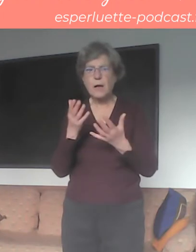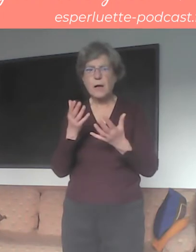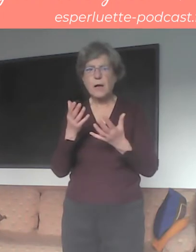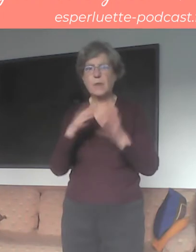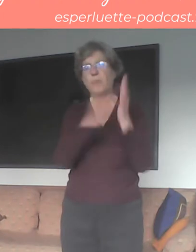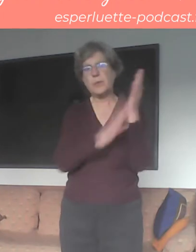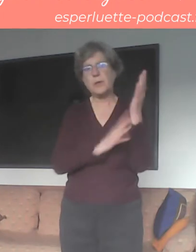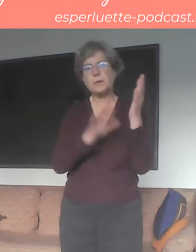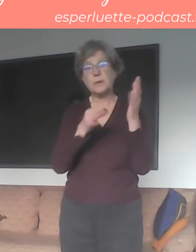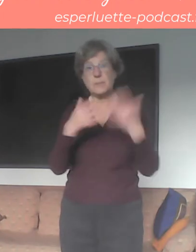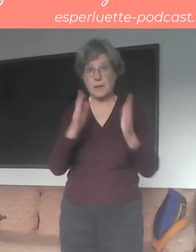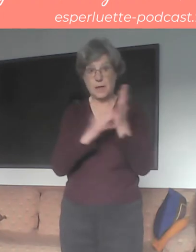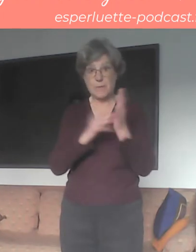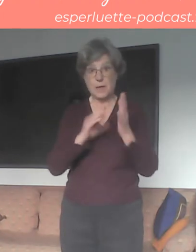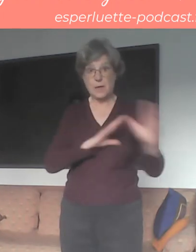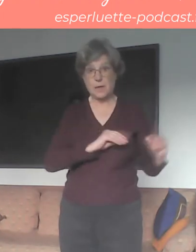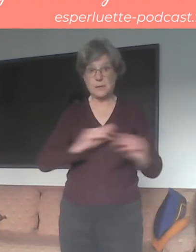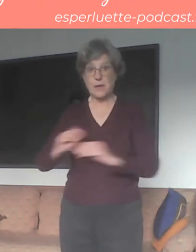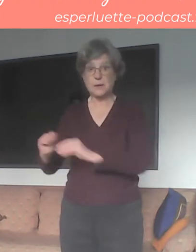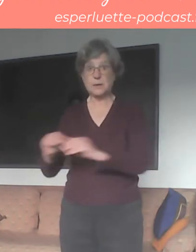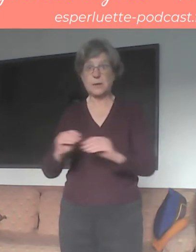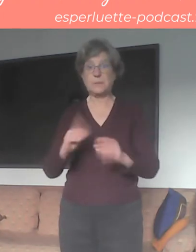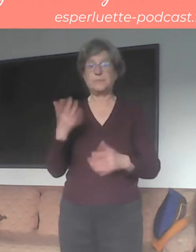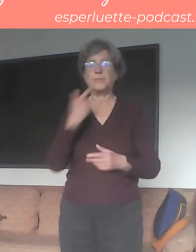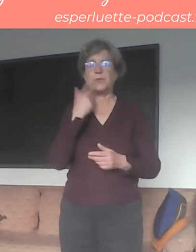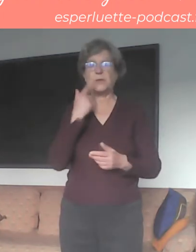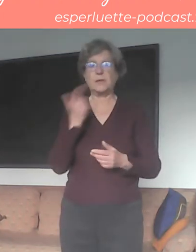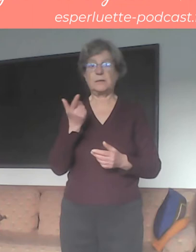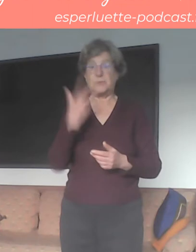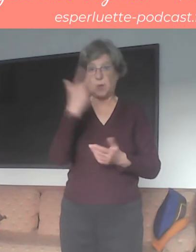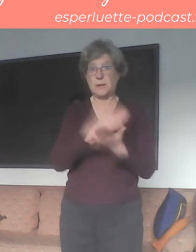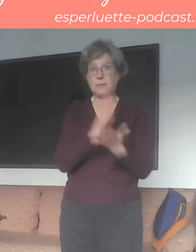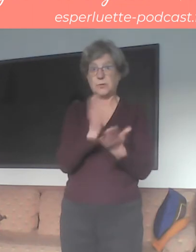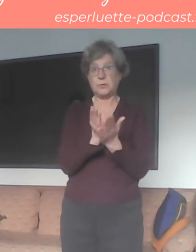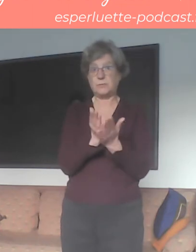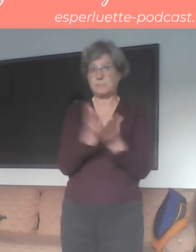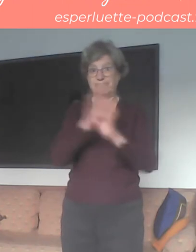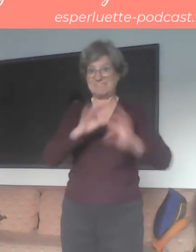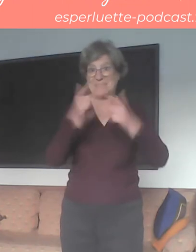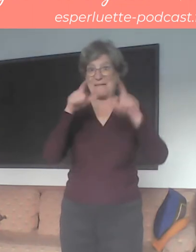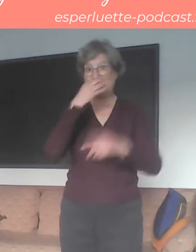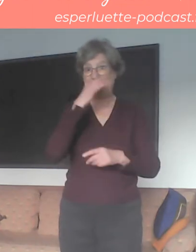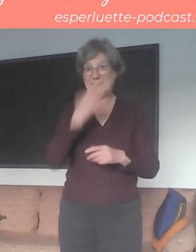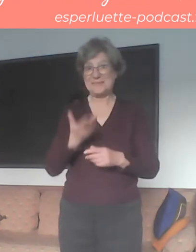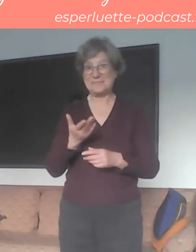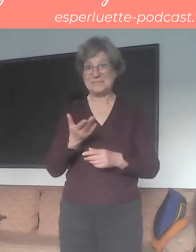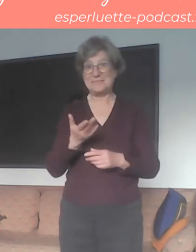mime qui s'appelait Jean-Claude Kishki. Et puis, très vite après,